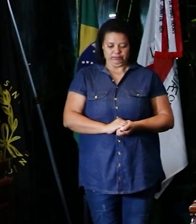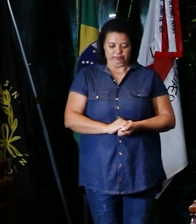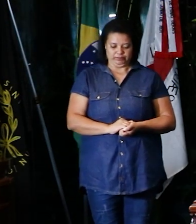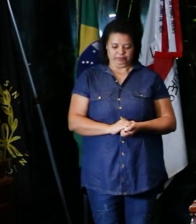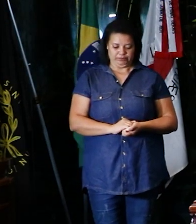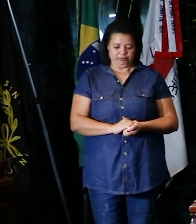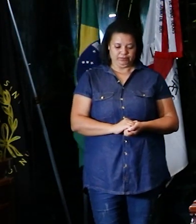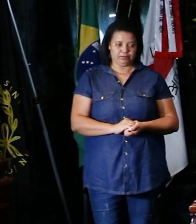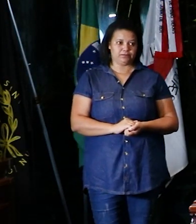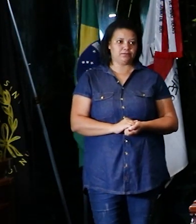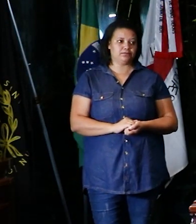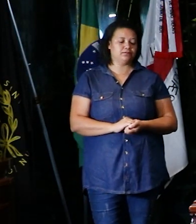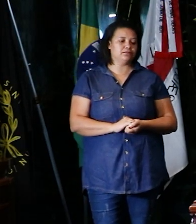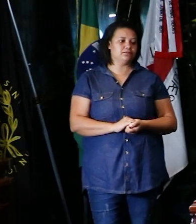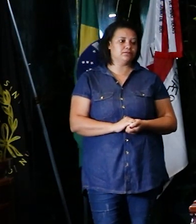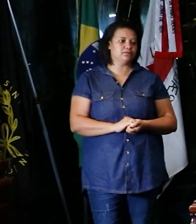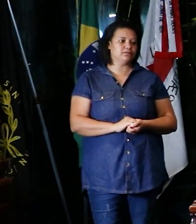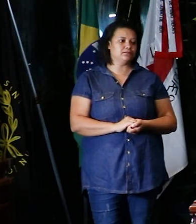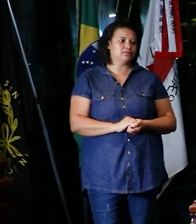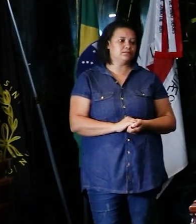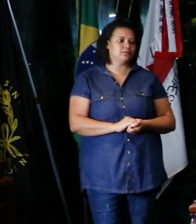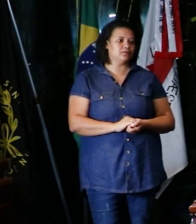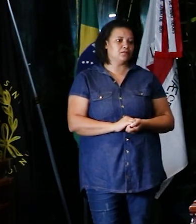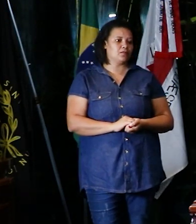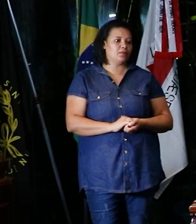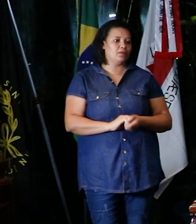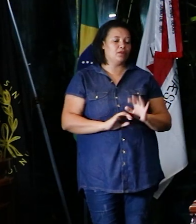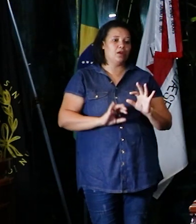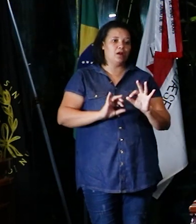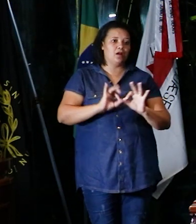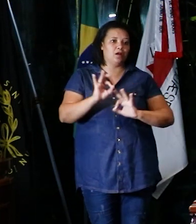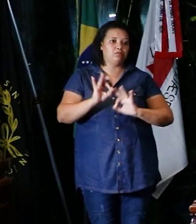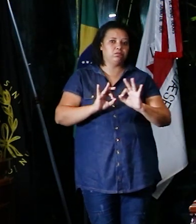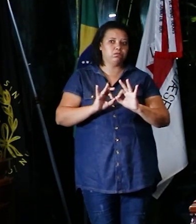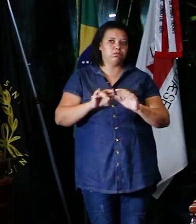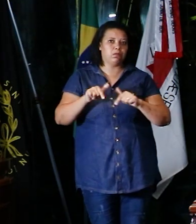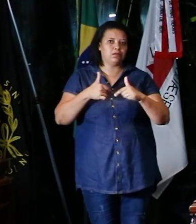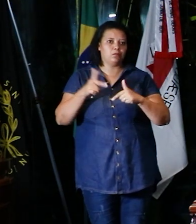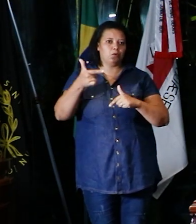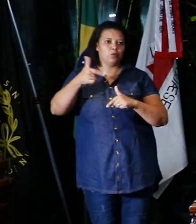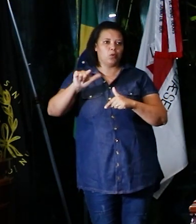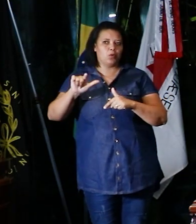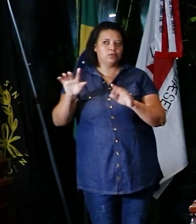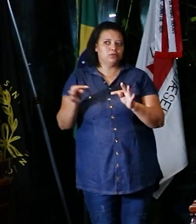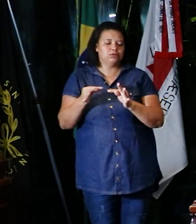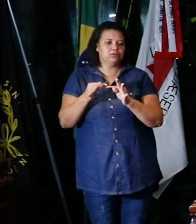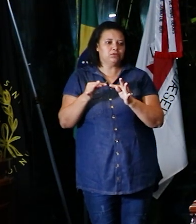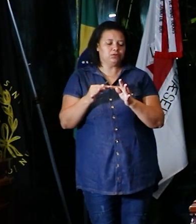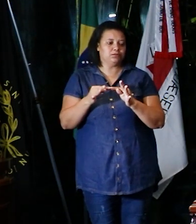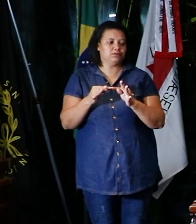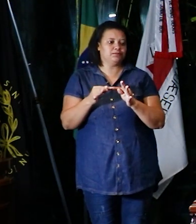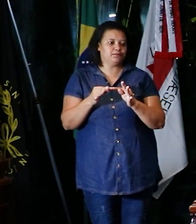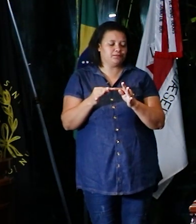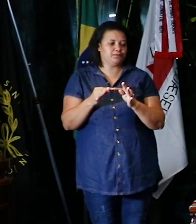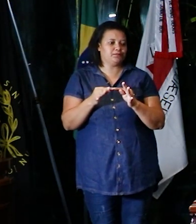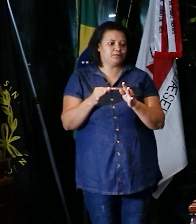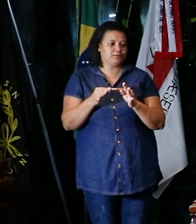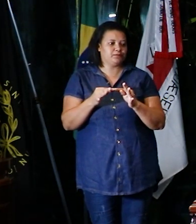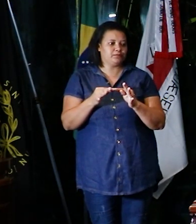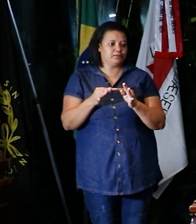Eu organizaria a obra dele de outro jeito, digamos. Não é? Mas vocês sabem que